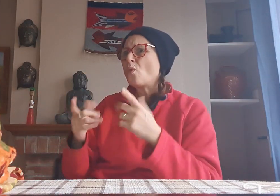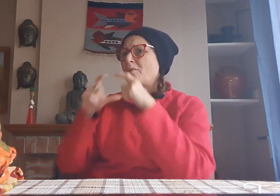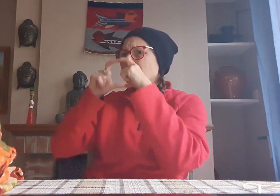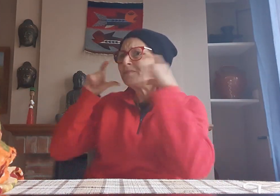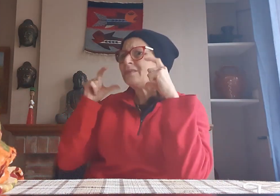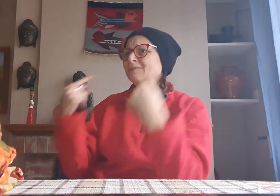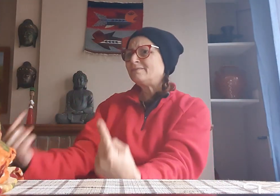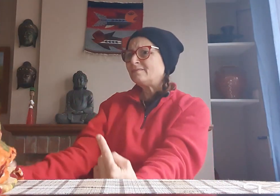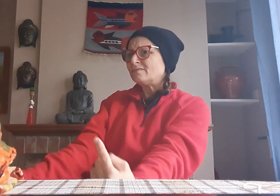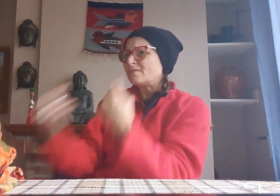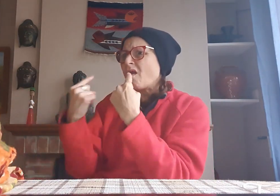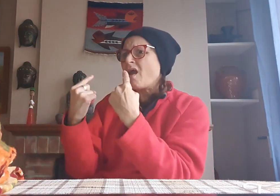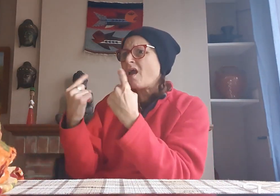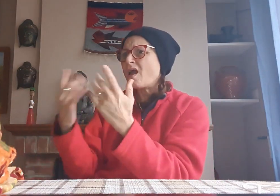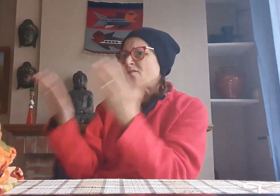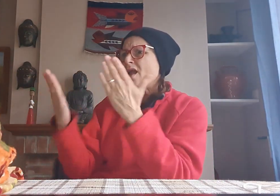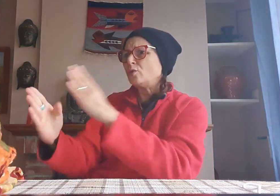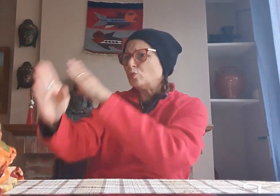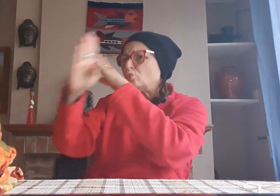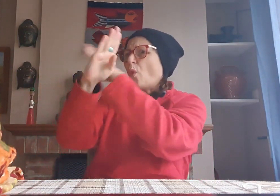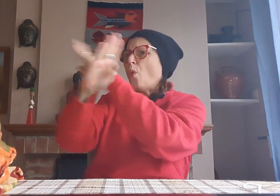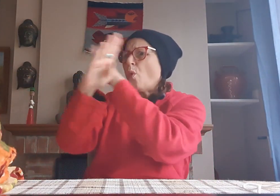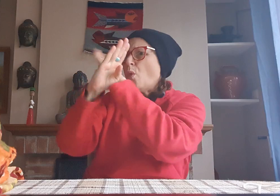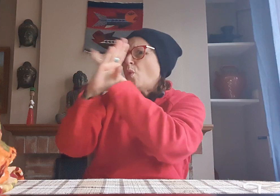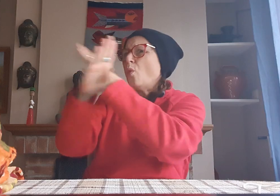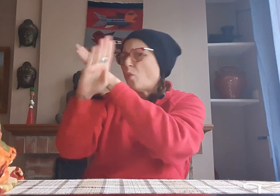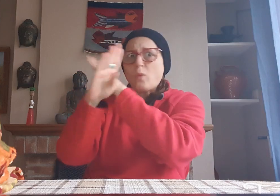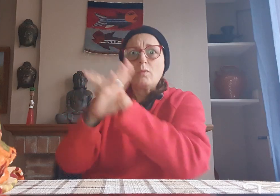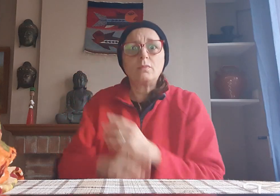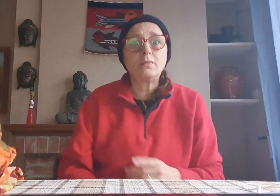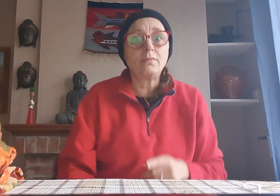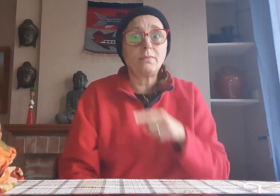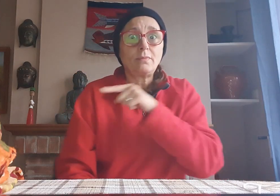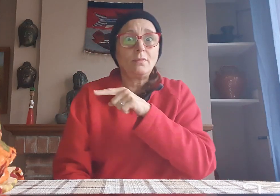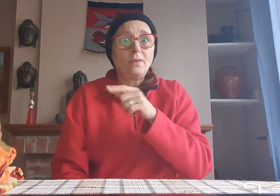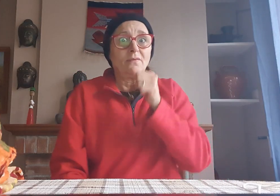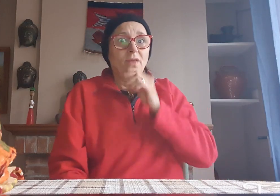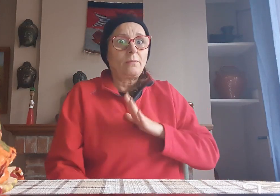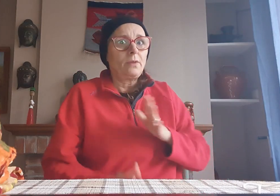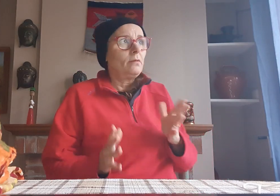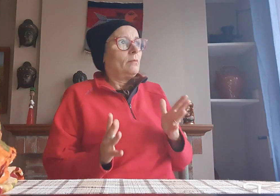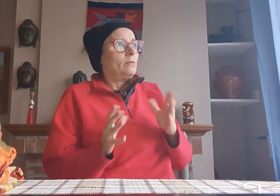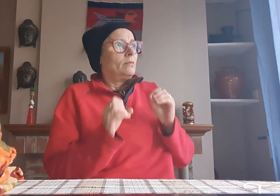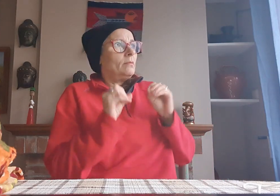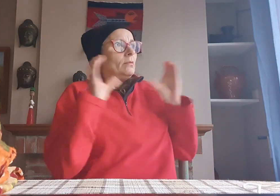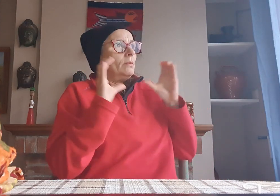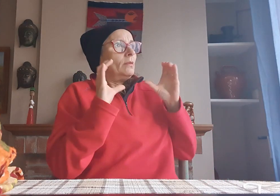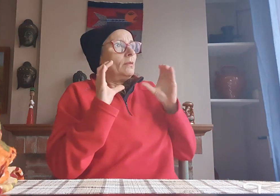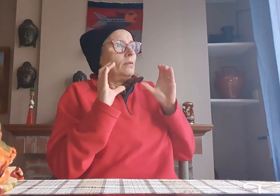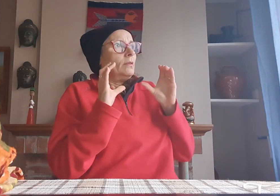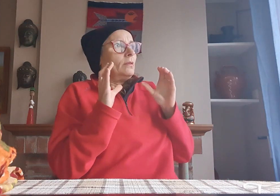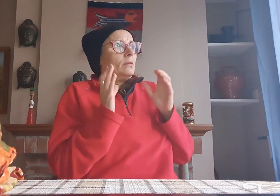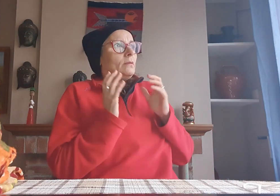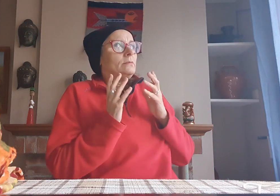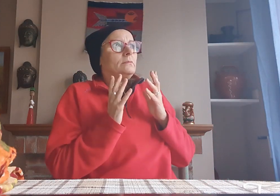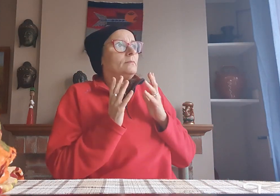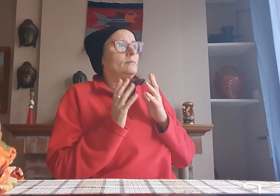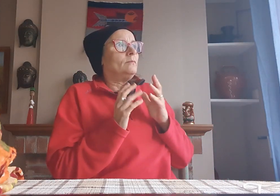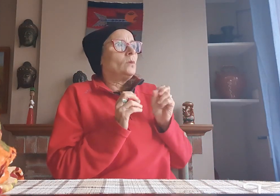tarde a la fiesta. Todo está reservado. Está todo cogido. He llamado a las puertas de las casas. Estoy pidiendo favores personales. Pues